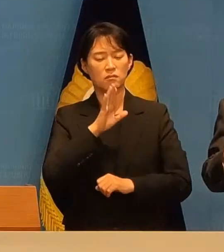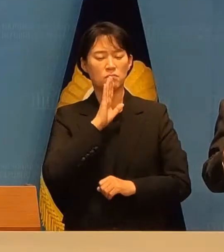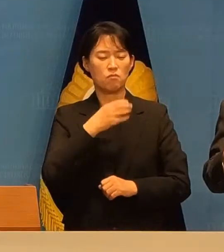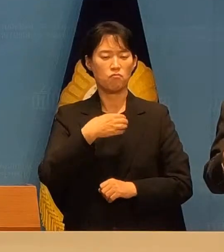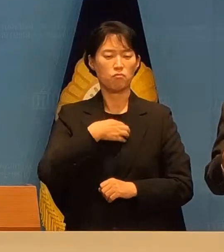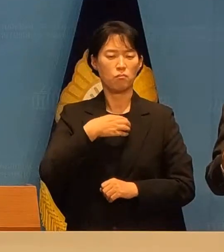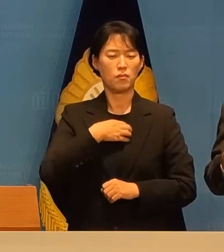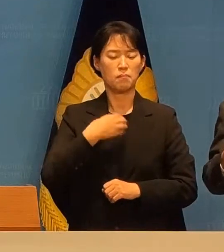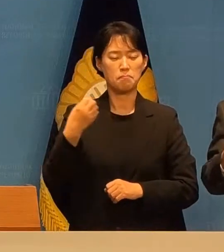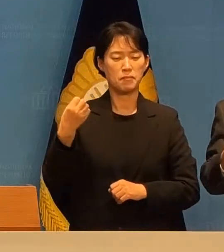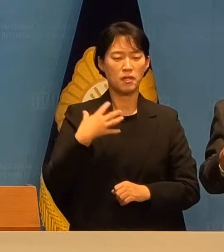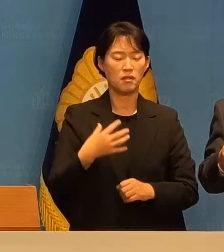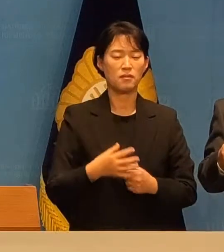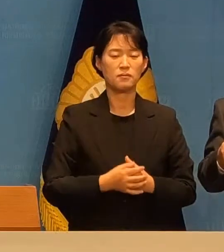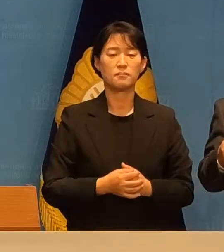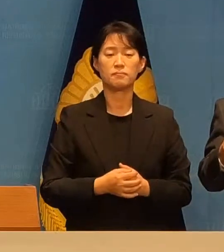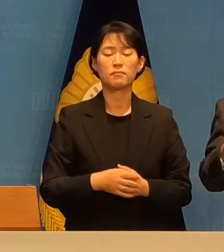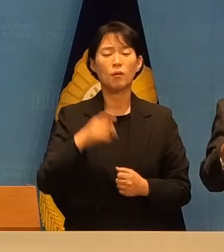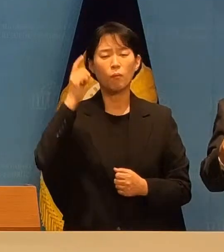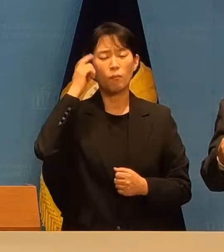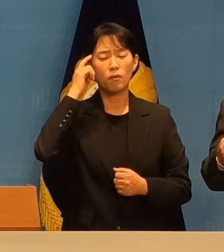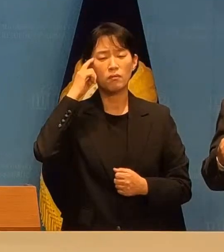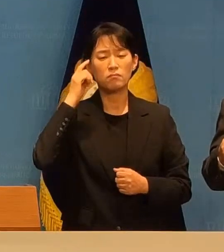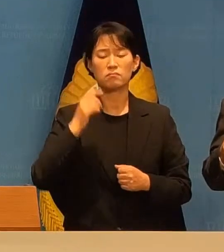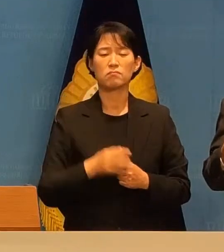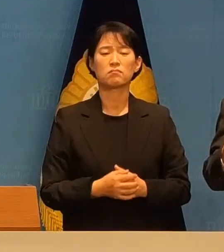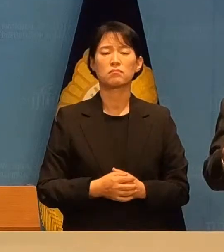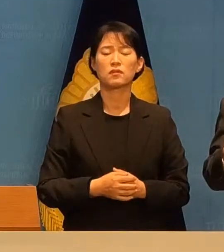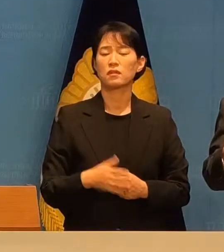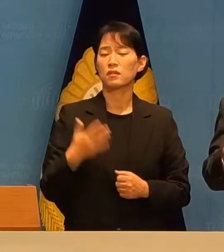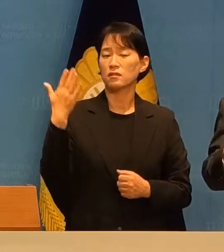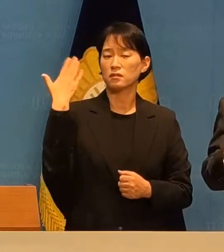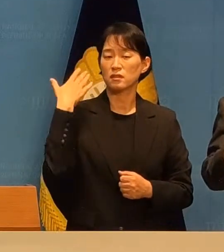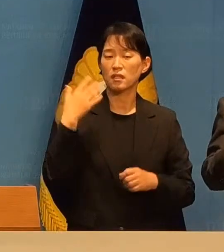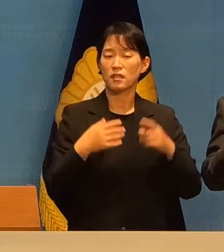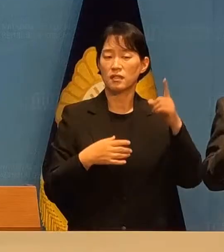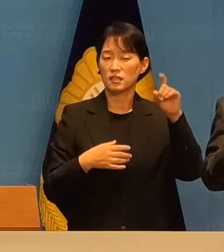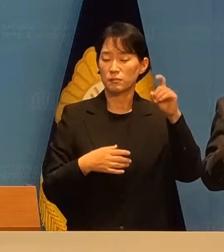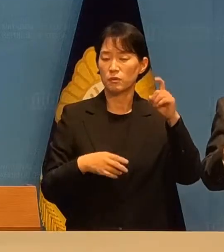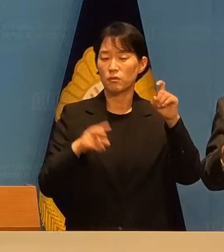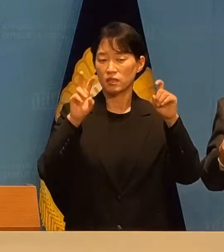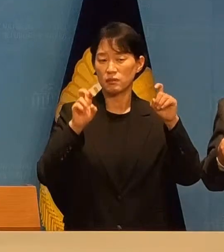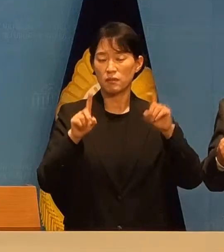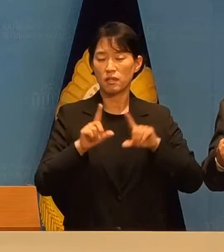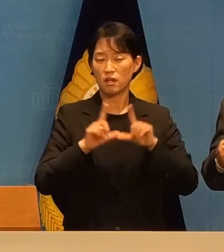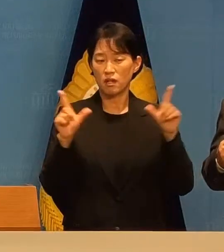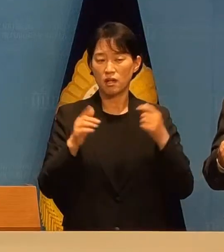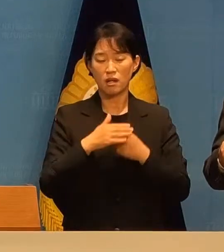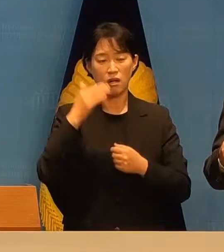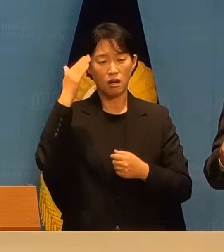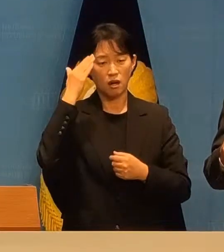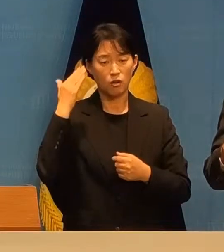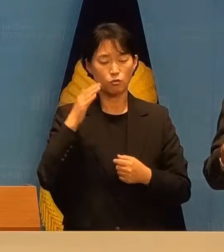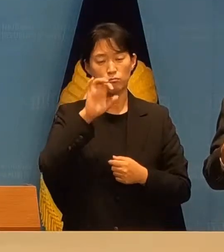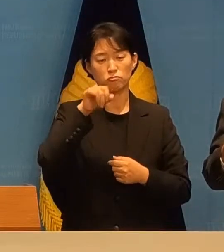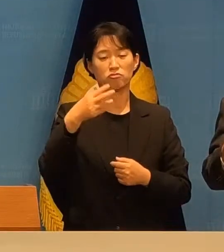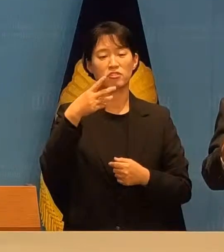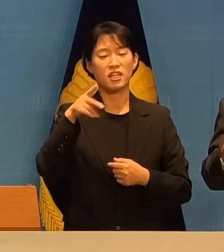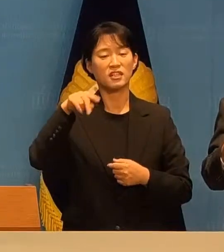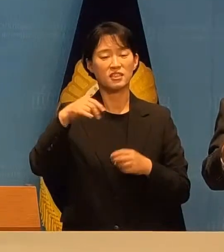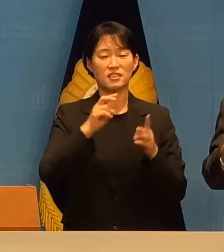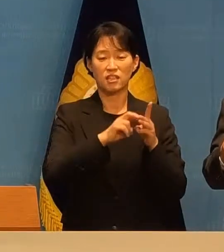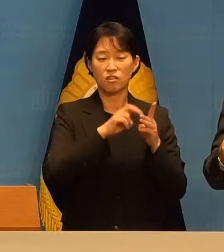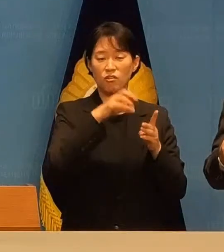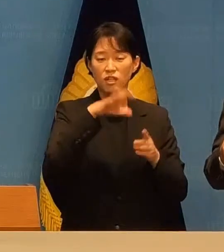위험한 신호입니다. 왜냐하면 지난 11월 21일 한국프레스센터에서